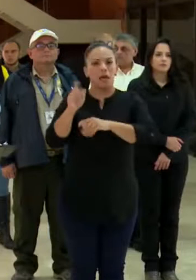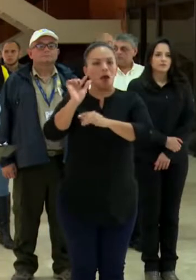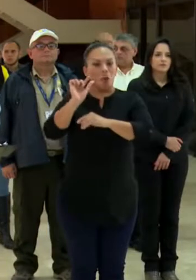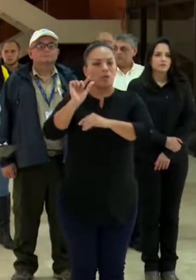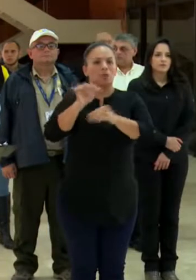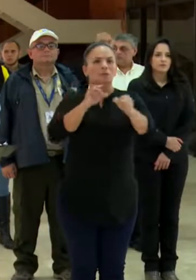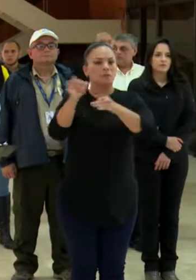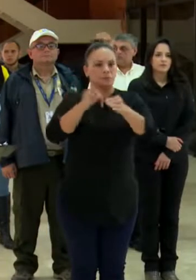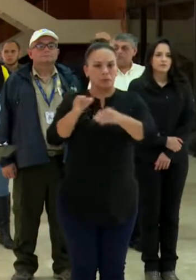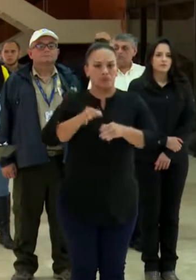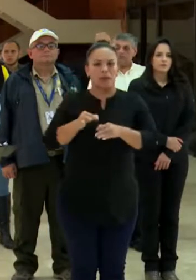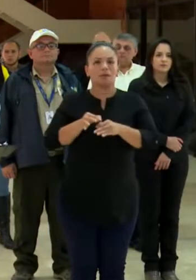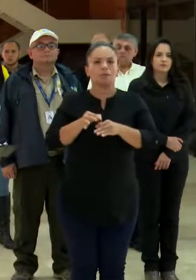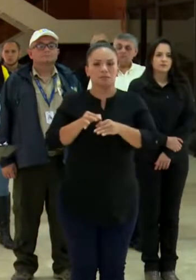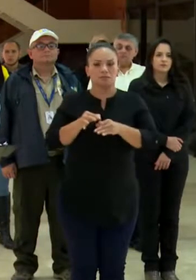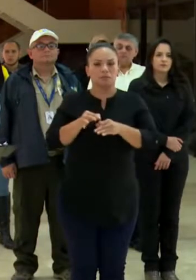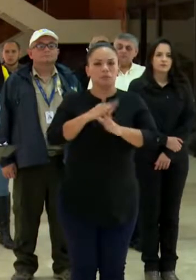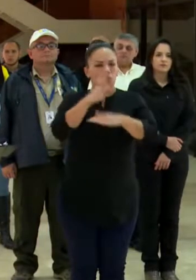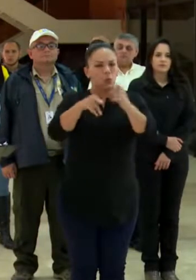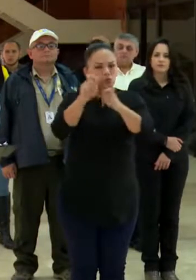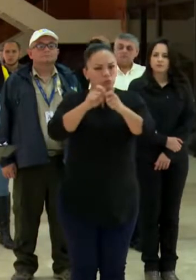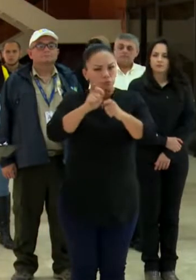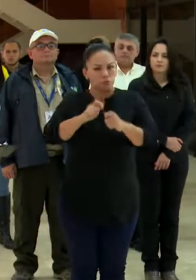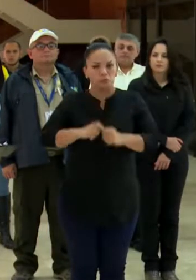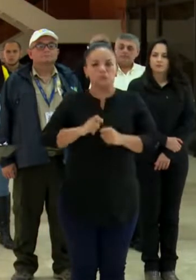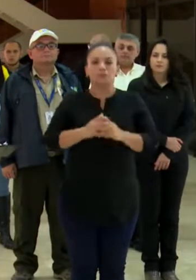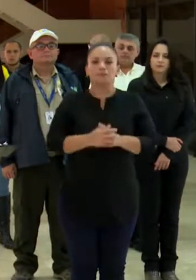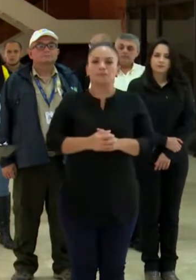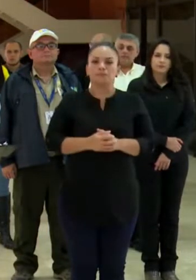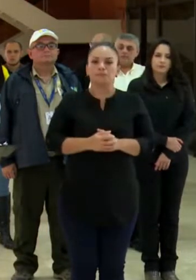un inventario más detallado.